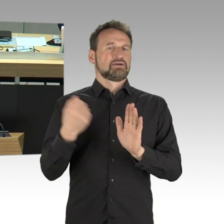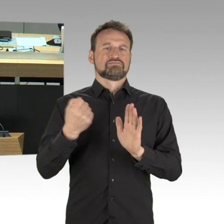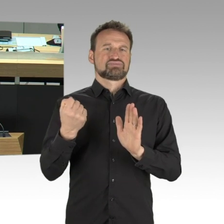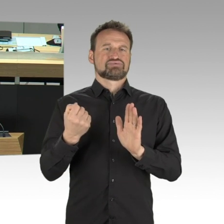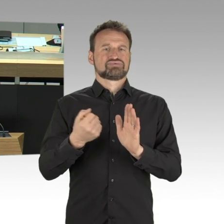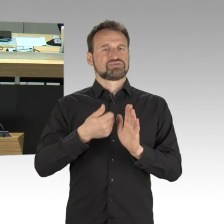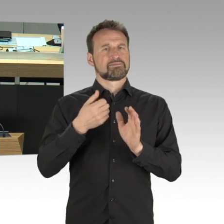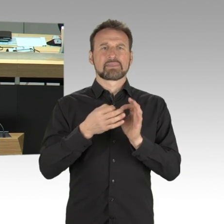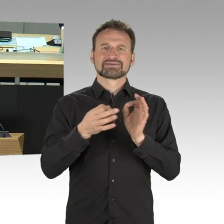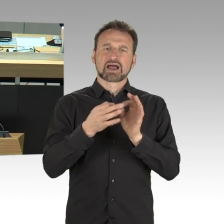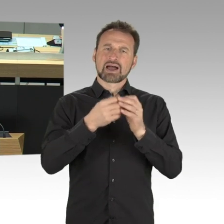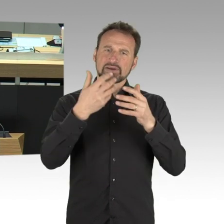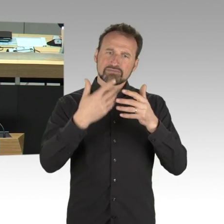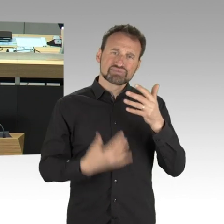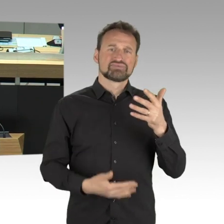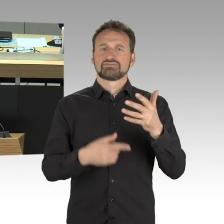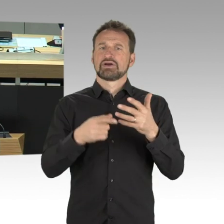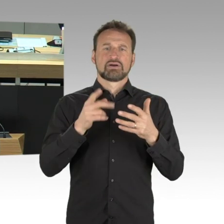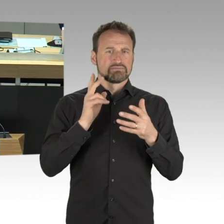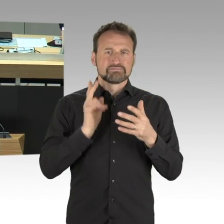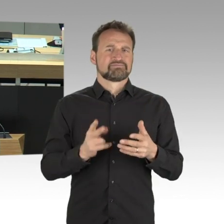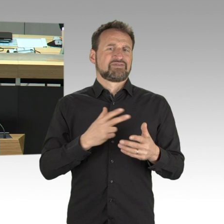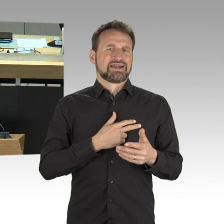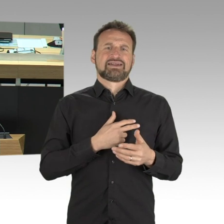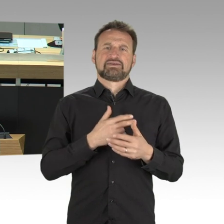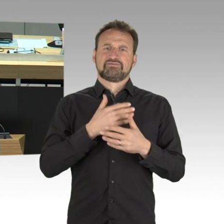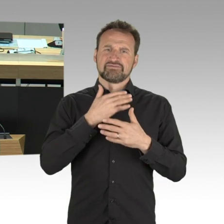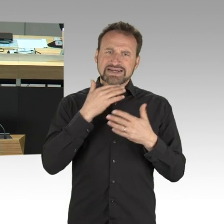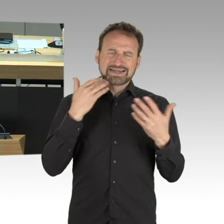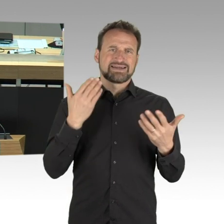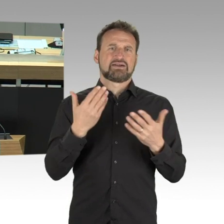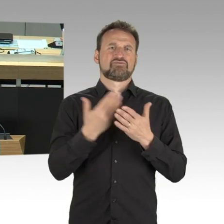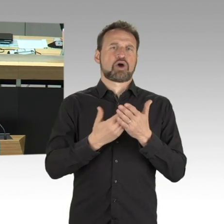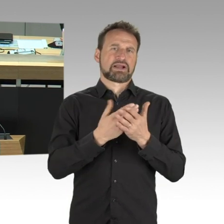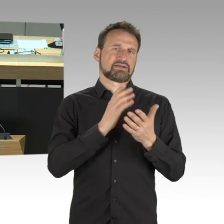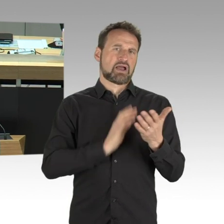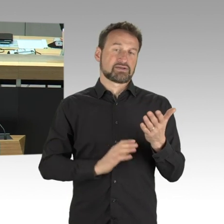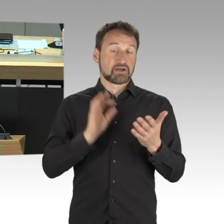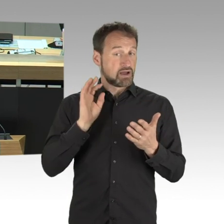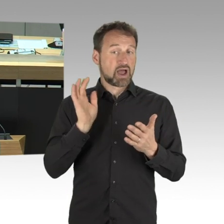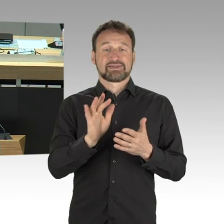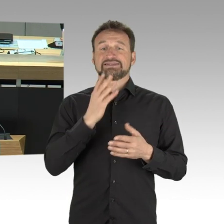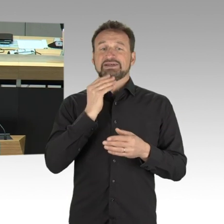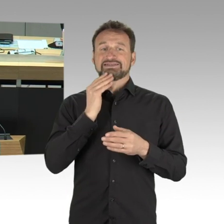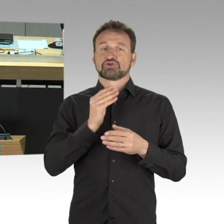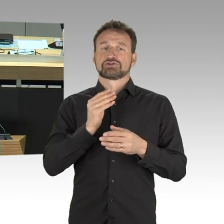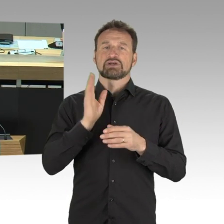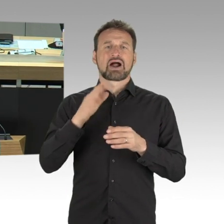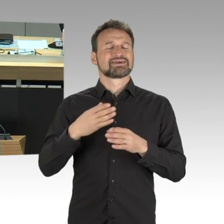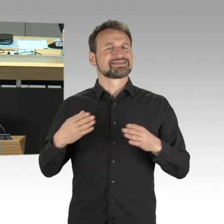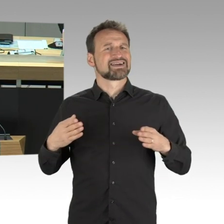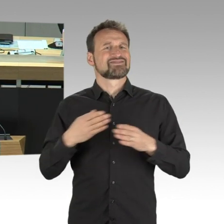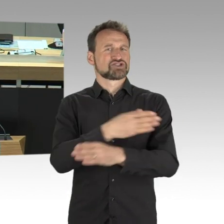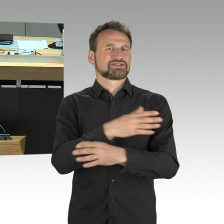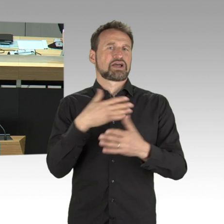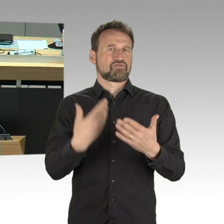Problem und als Querschnittsaufgabe. Folglich schlägt es Gegen- und Präventionsstrategien in allen gesellschaftlichen Bereichen vor. Ziel